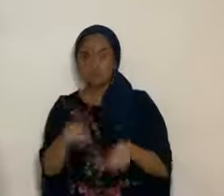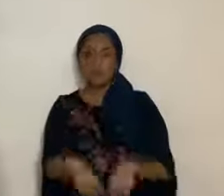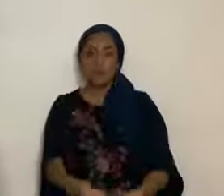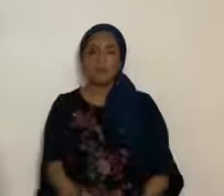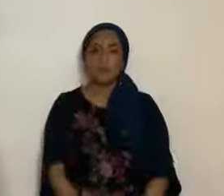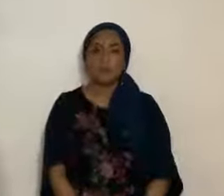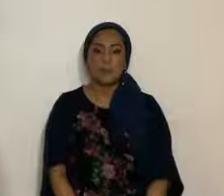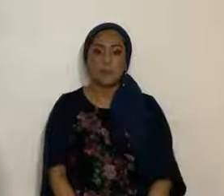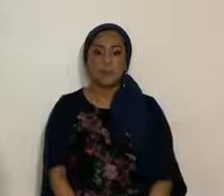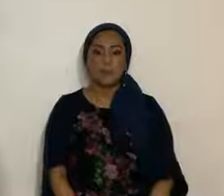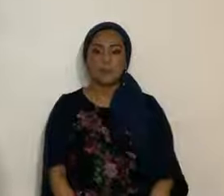terminando de leer este capítulo.